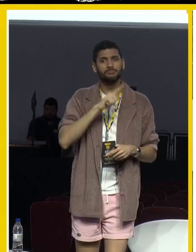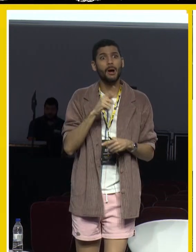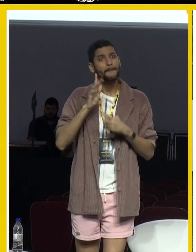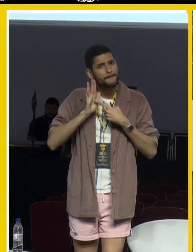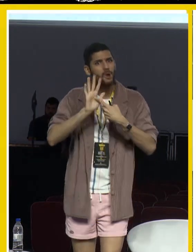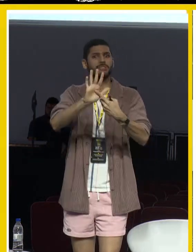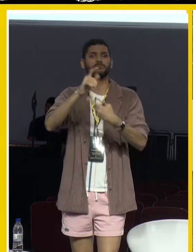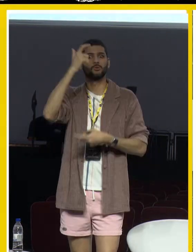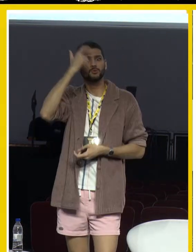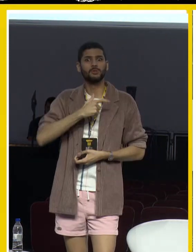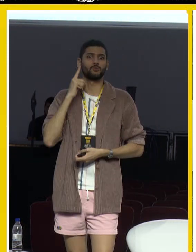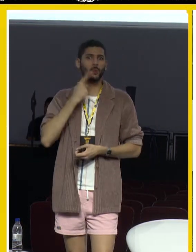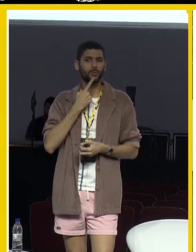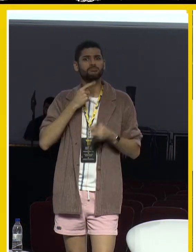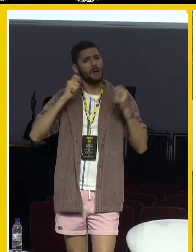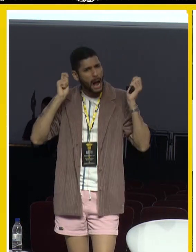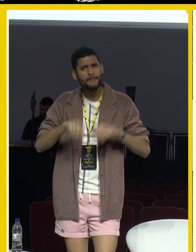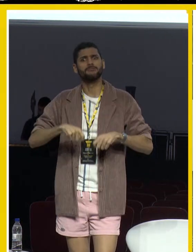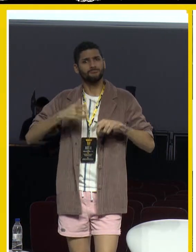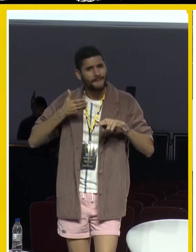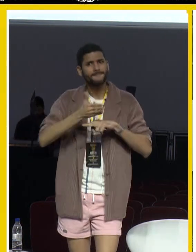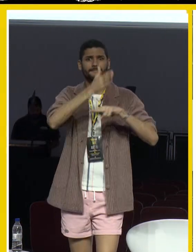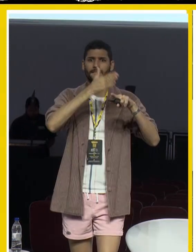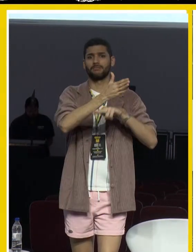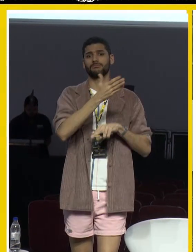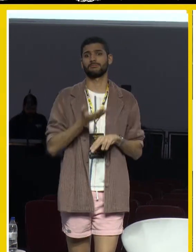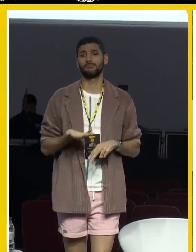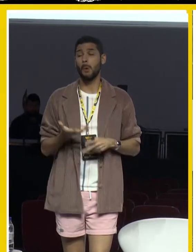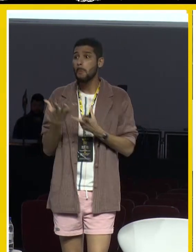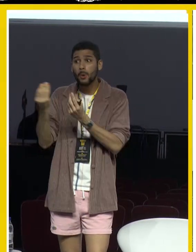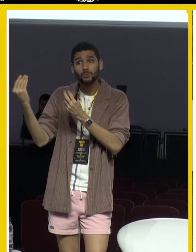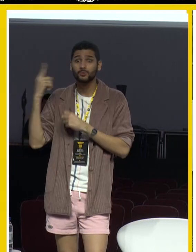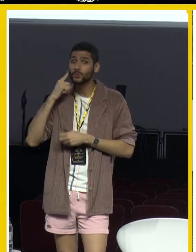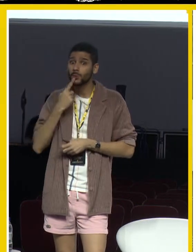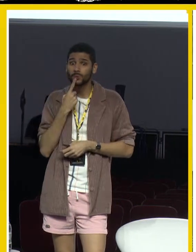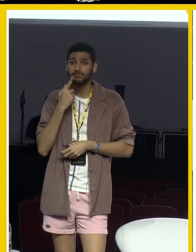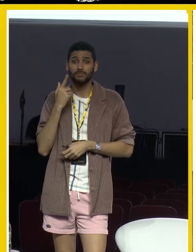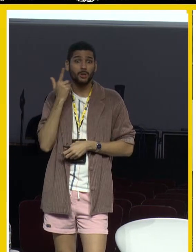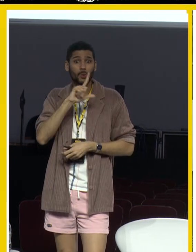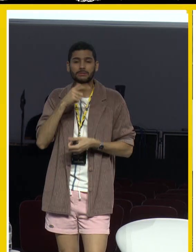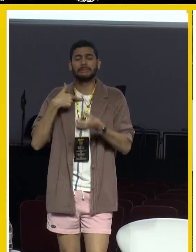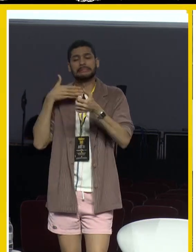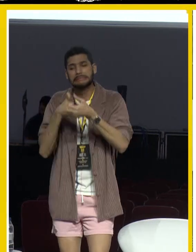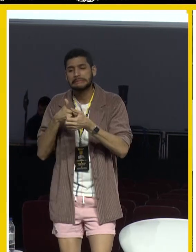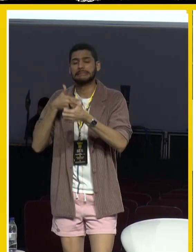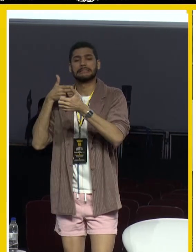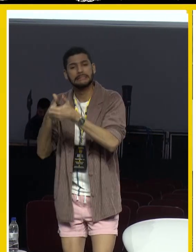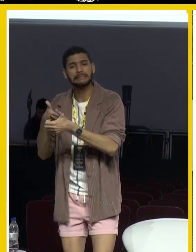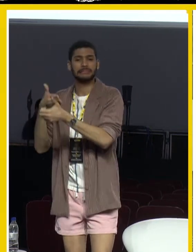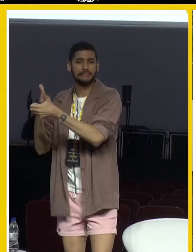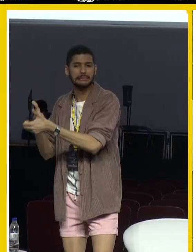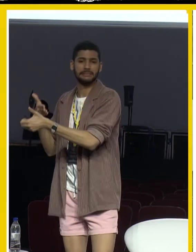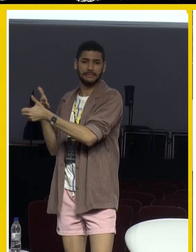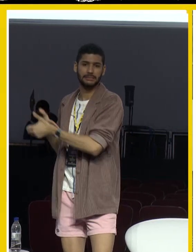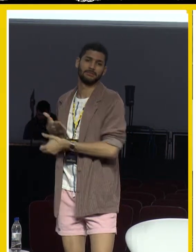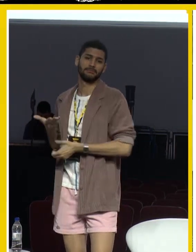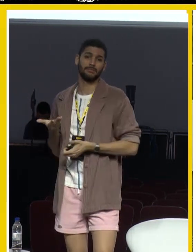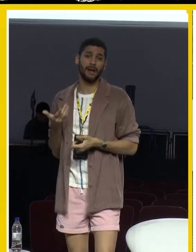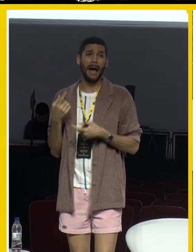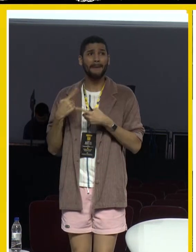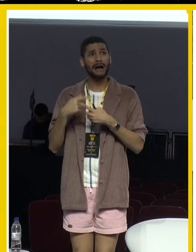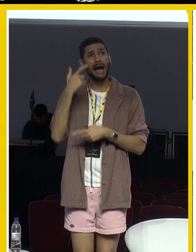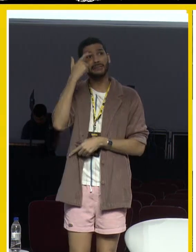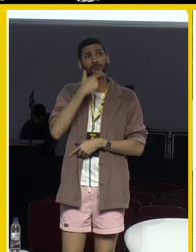consegui com que eu conseguir com que eu estou lutando eu sei que o surdo é capaz de romper essas barreiras e tem muitos que ainda estão